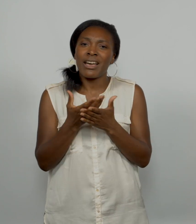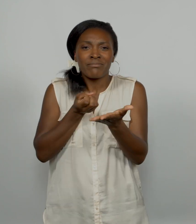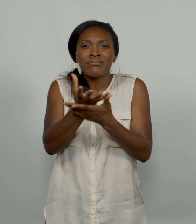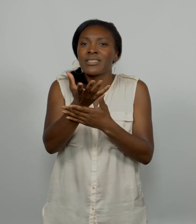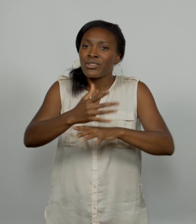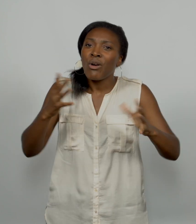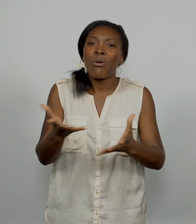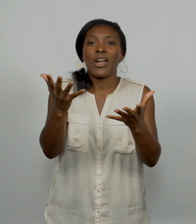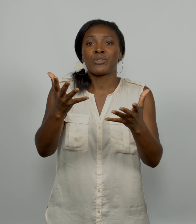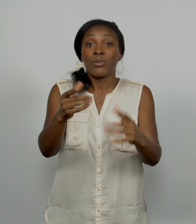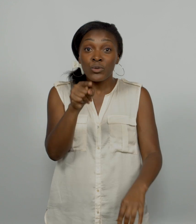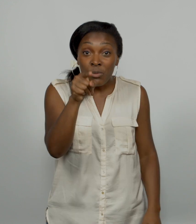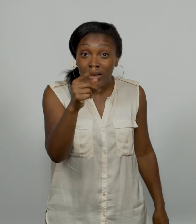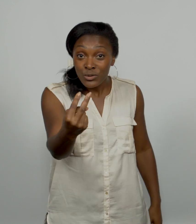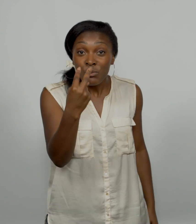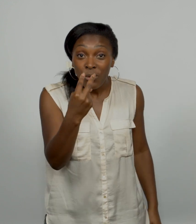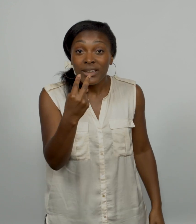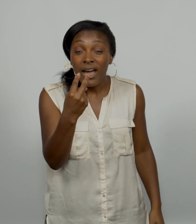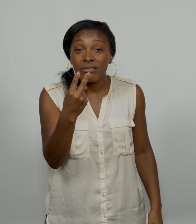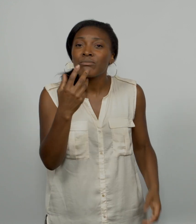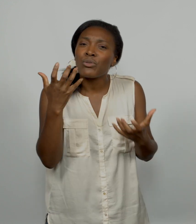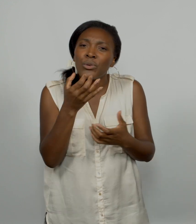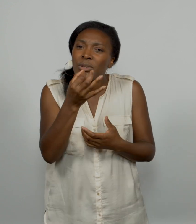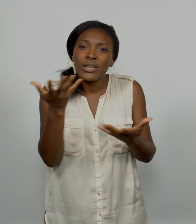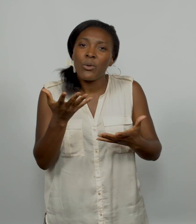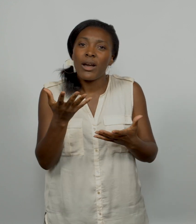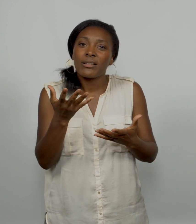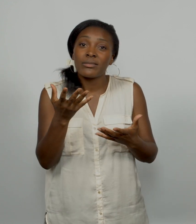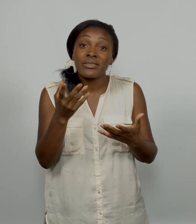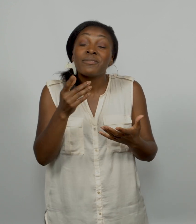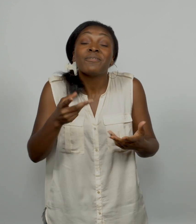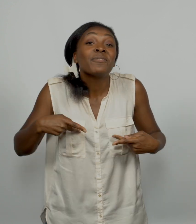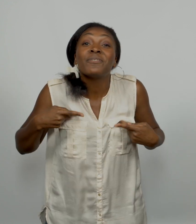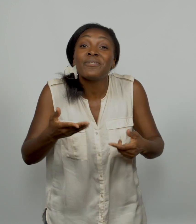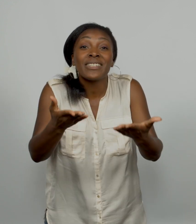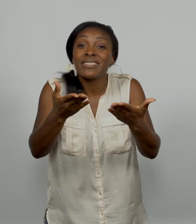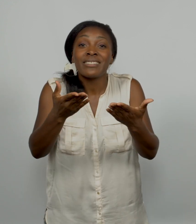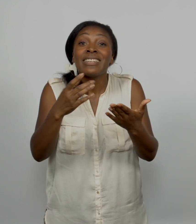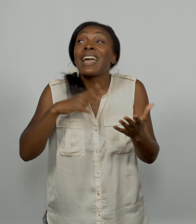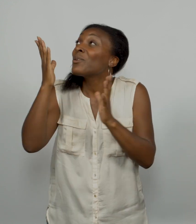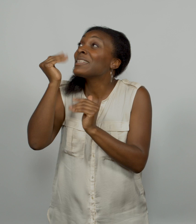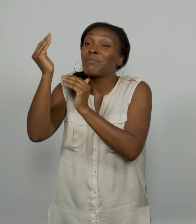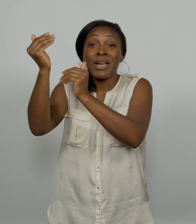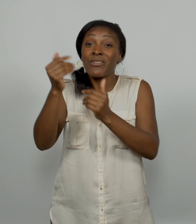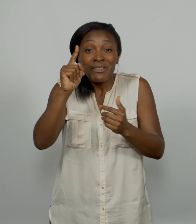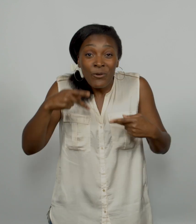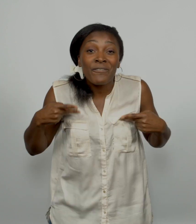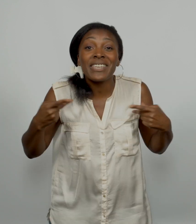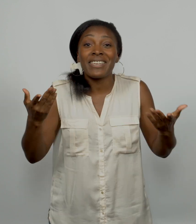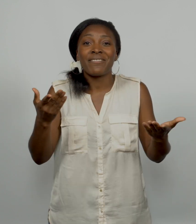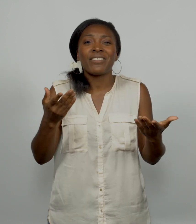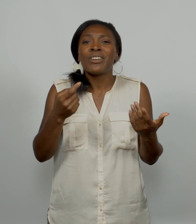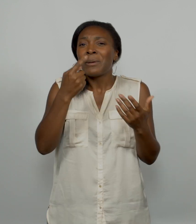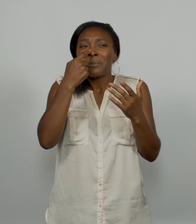à chacun. Et à toi qui regardes cette vidéo aujourd'hui, j'aimerais te dire « Vis ». Vis, il y a de l'espérance, même quand